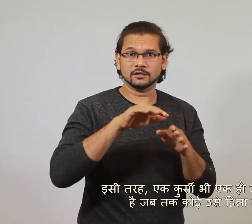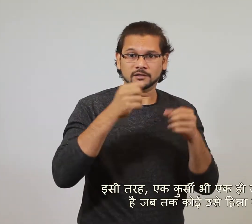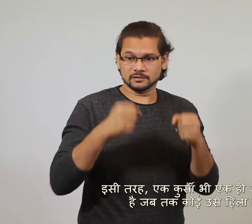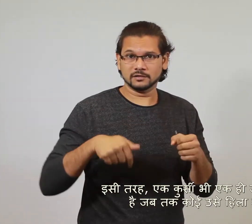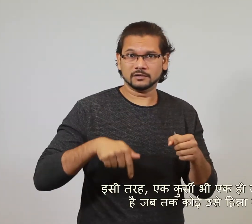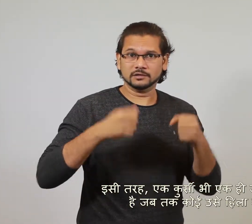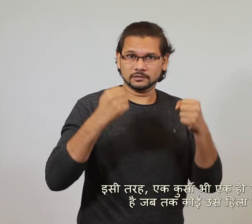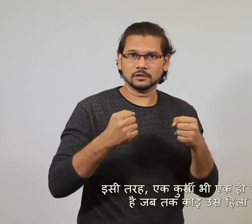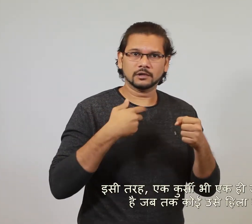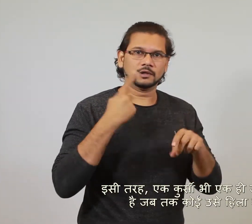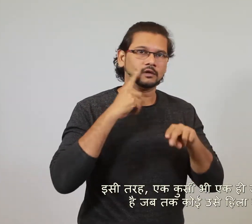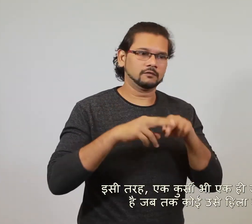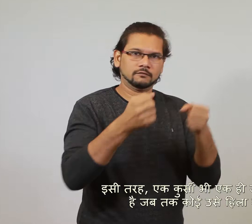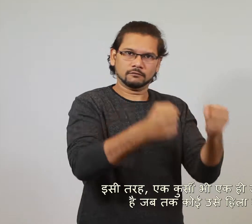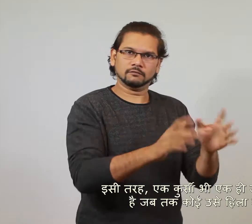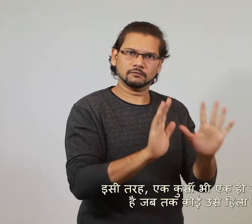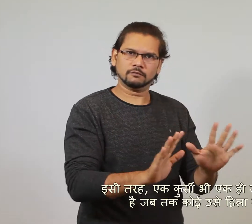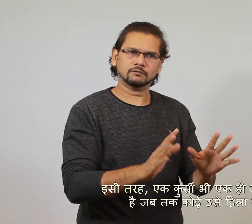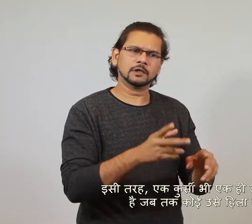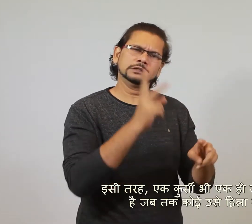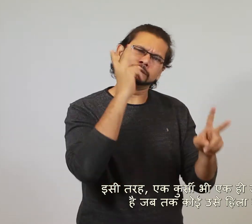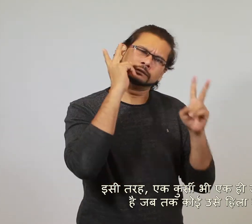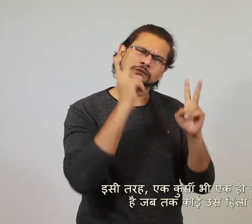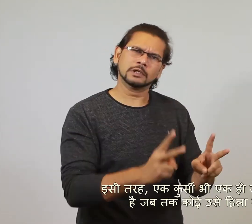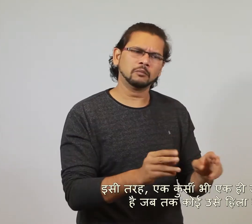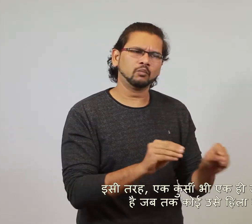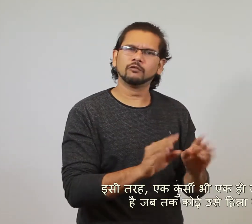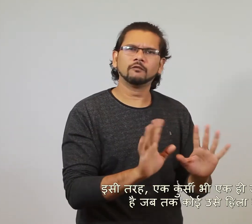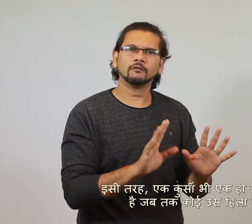इसी तरह एक कुर्सी भी एक ही जगा रहती है जब तक कोई उसे हिला न दे